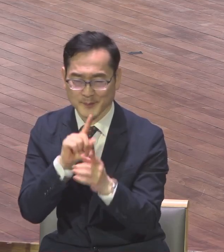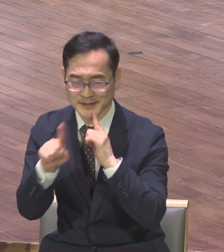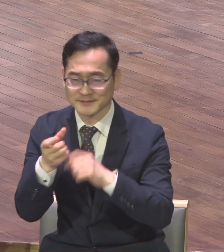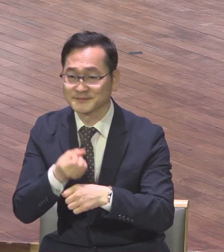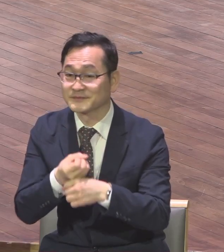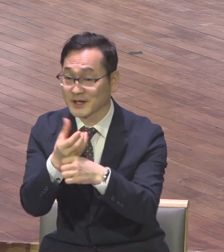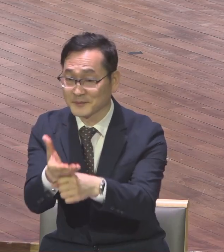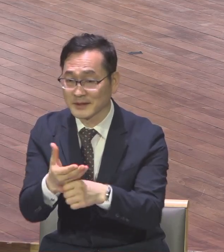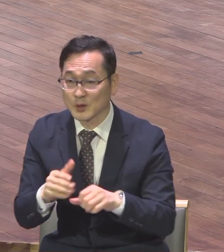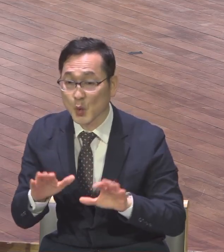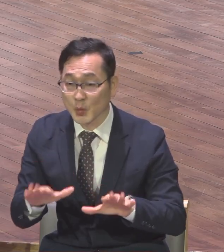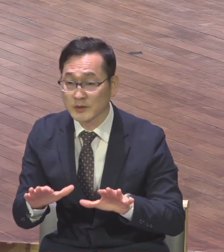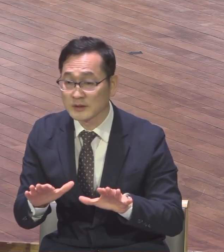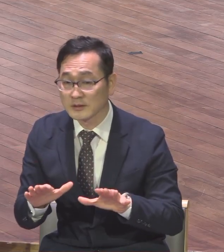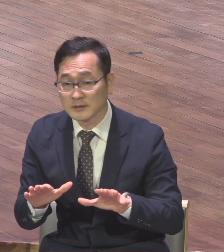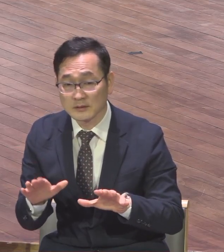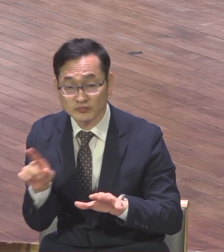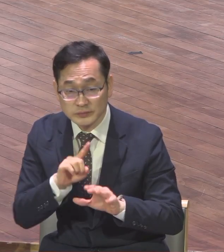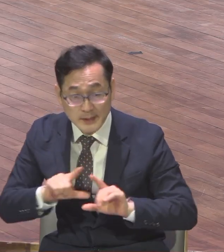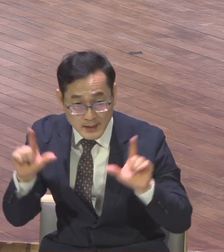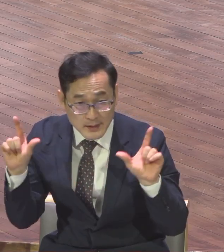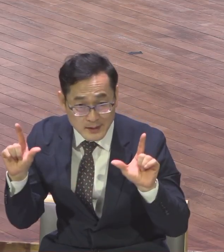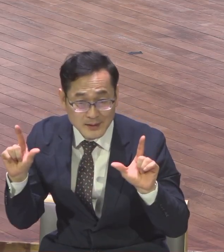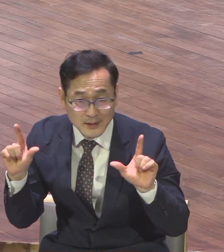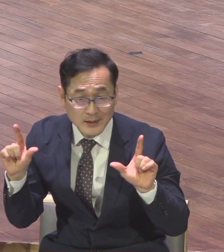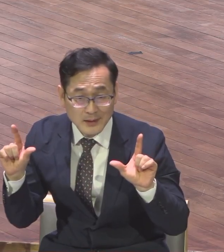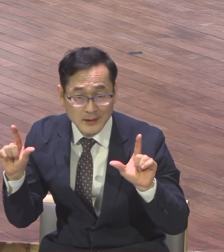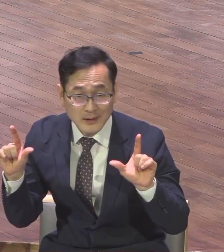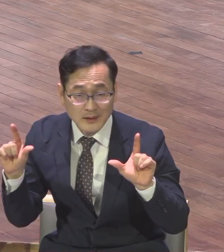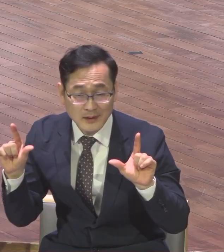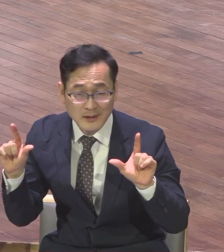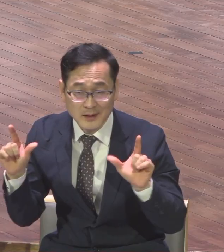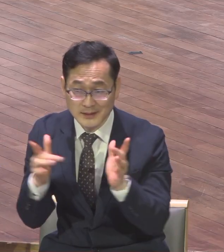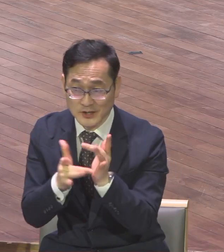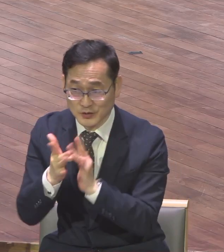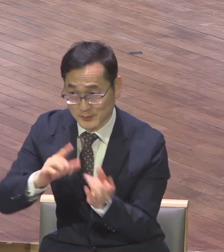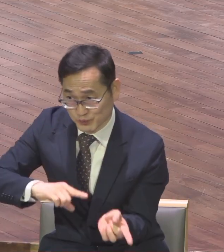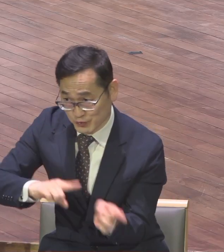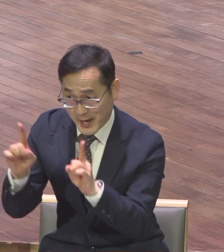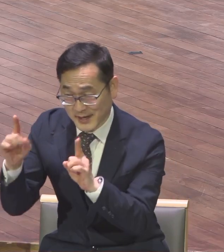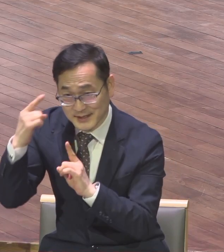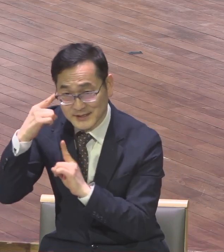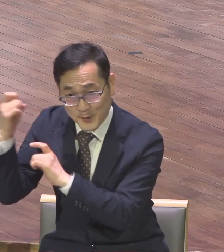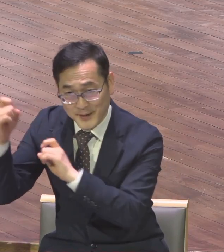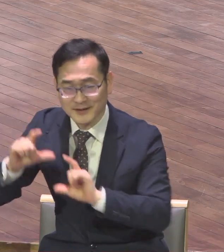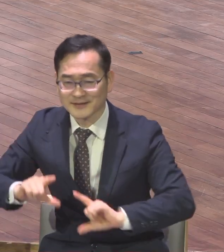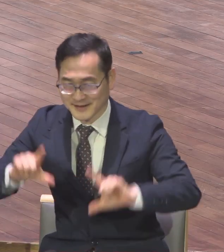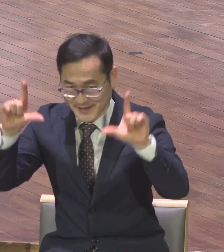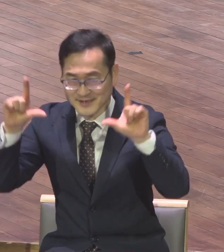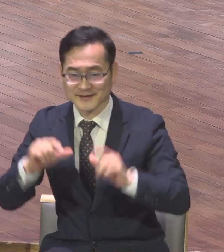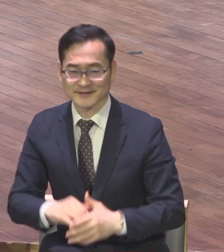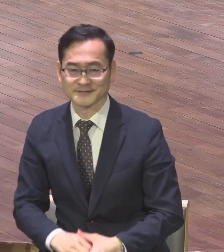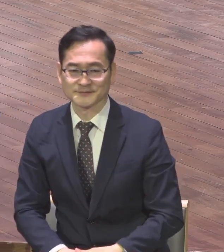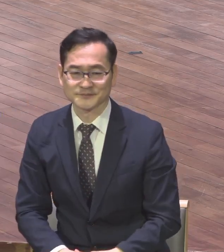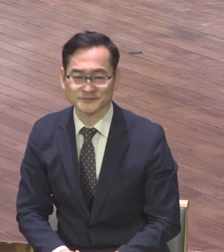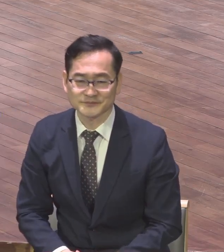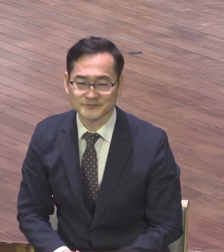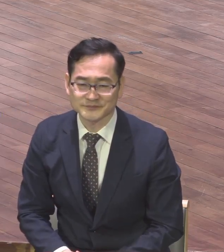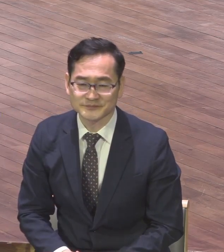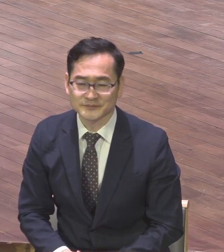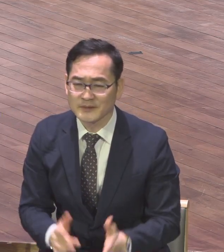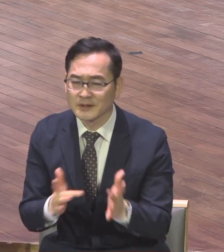오늘은 예수님께서 이 부활하신 날을 기념하는 부활주일입니다. 예수 그리스도의